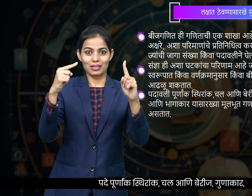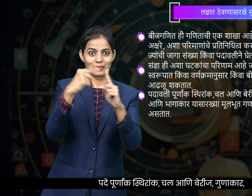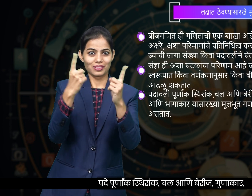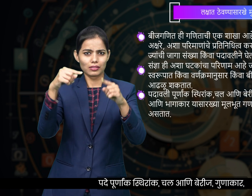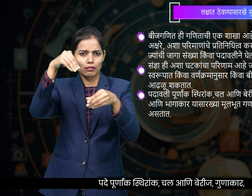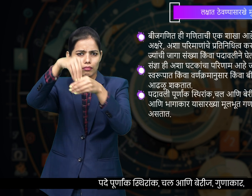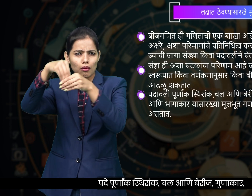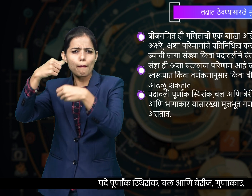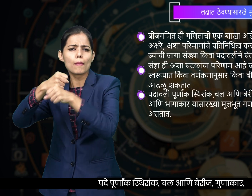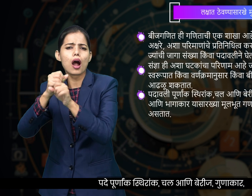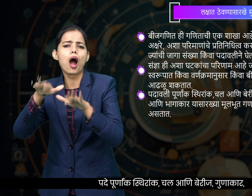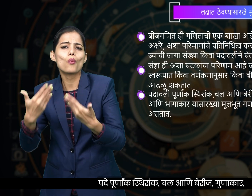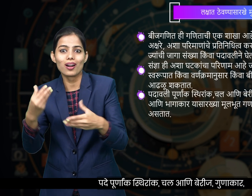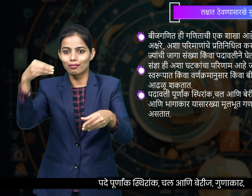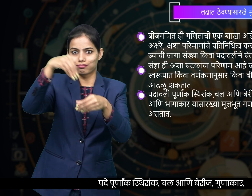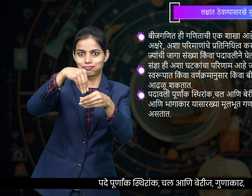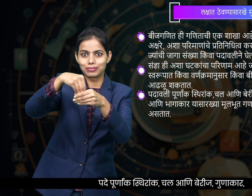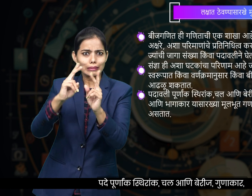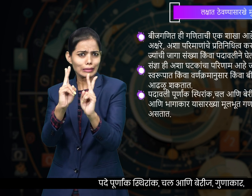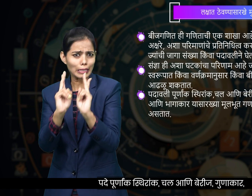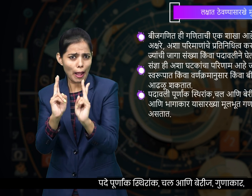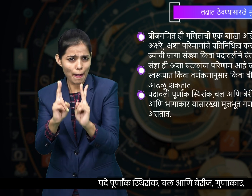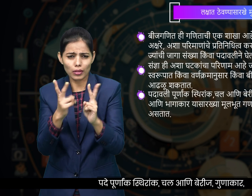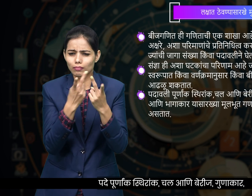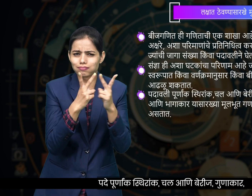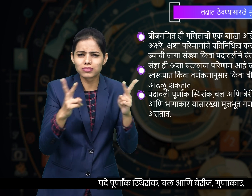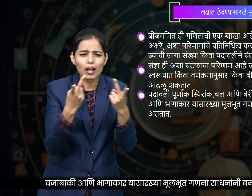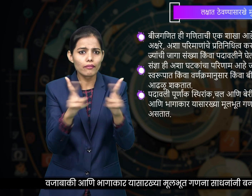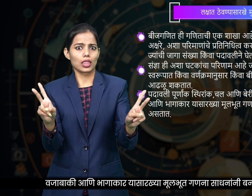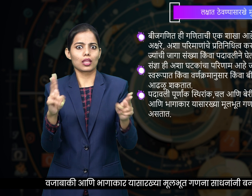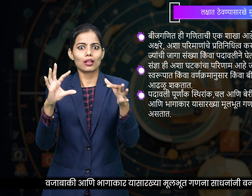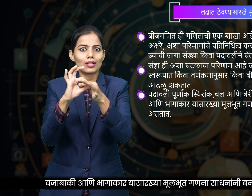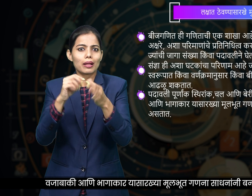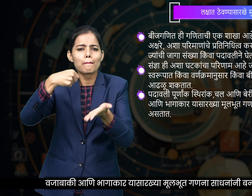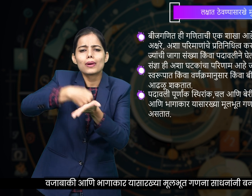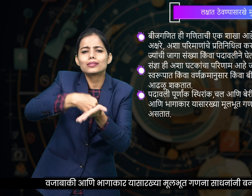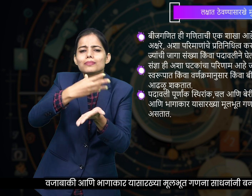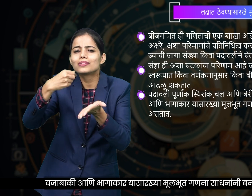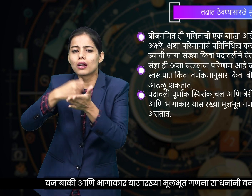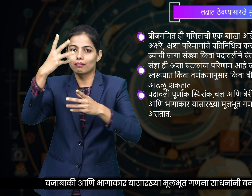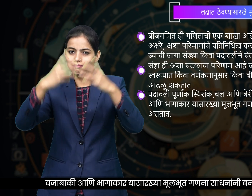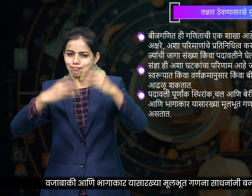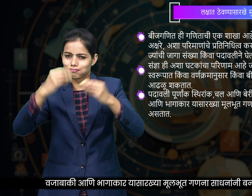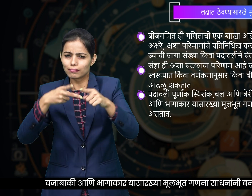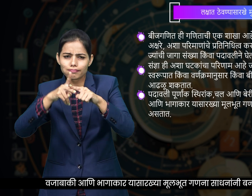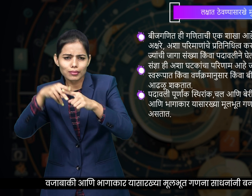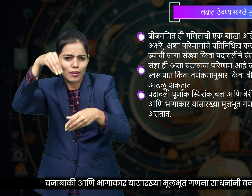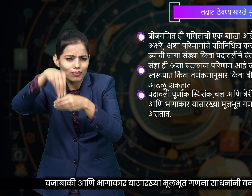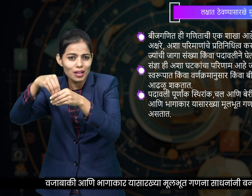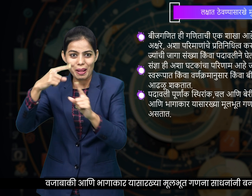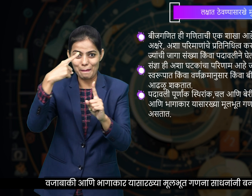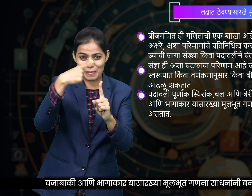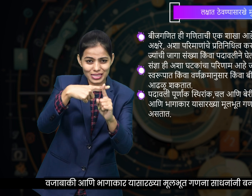पदे पूर्णांक, स्थिरांक, चल आणि बेरीज, गुणाकार, वजाबाकी आणि भागाकार यासारख्या